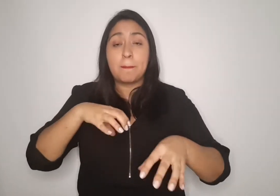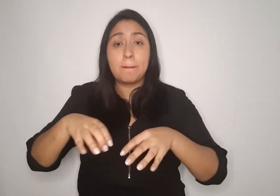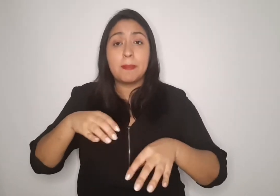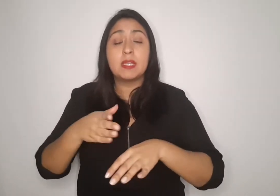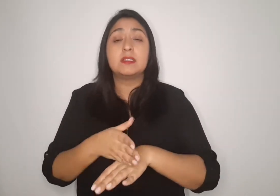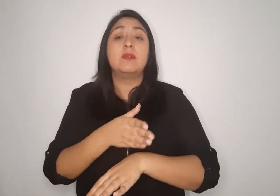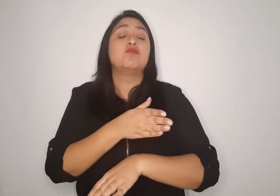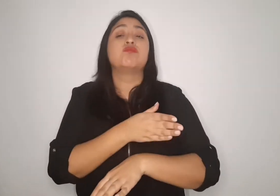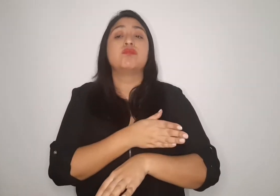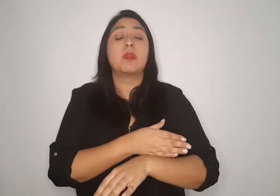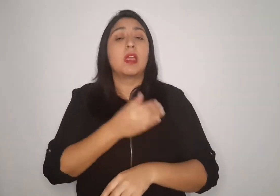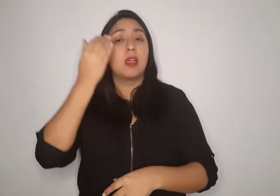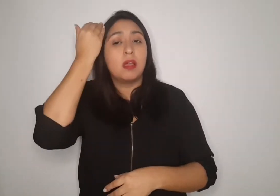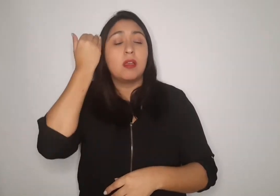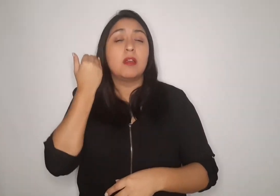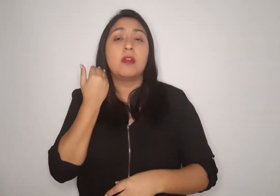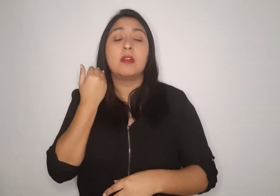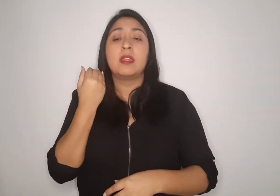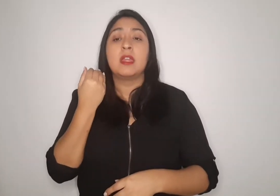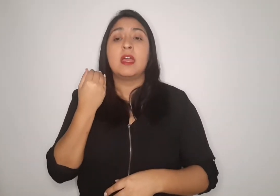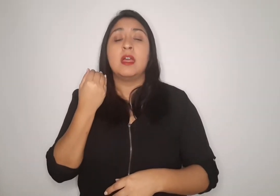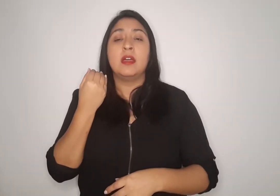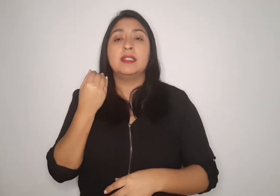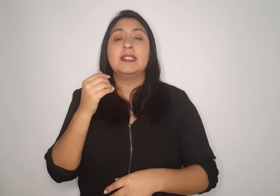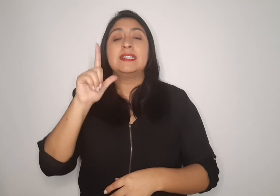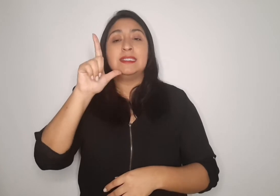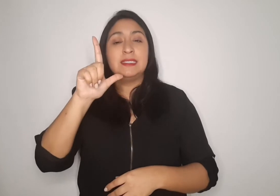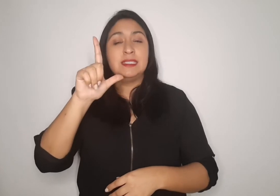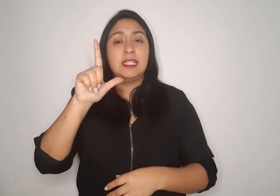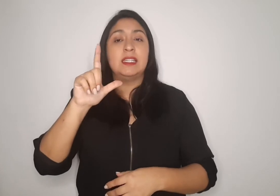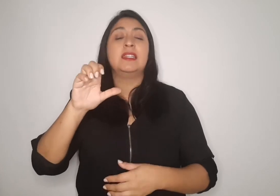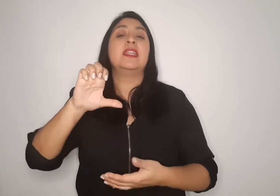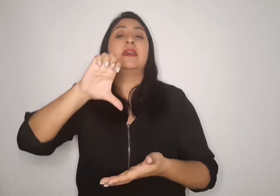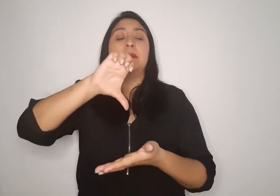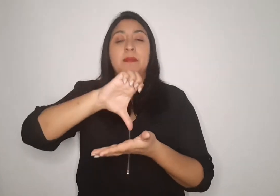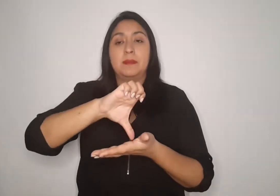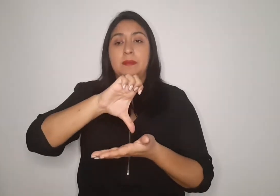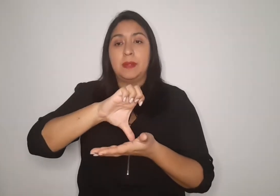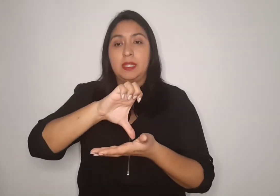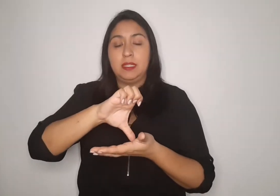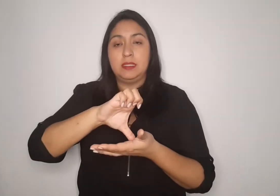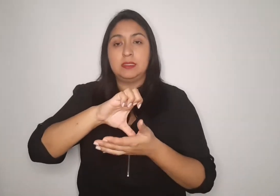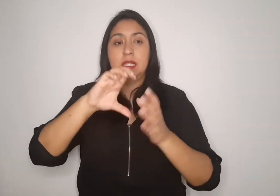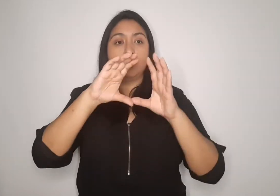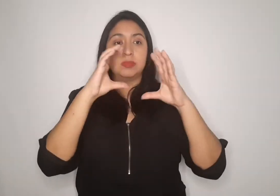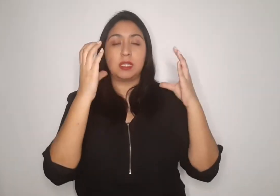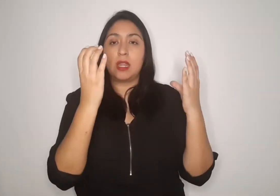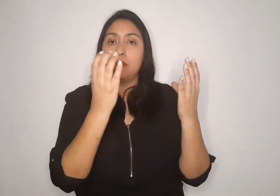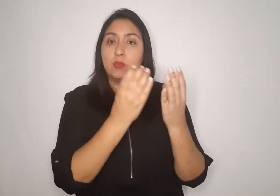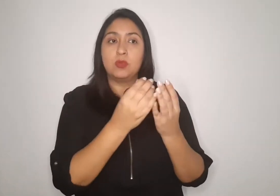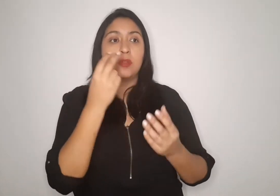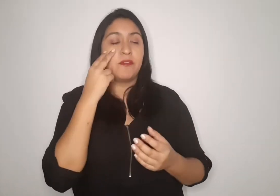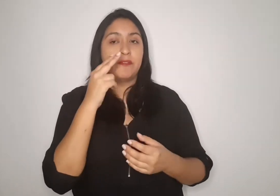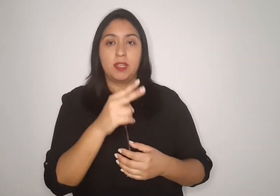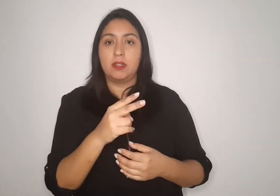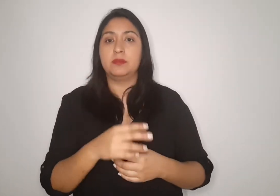recorrieron 7 países del Asia-Pacífico, bajo el nombre de Chile Indígena. Los trabajos